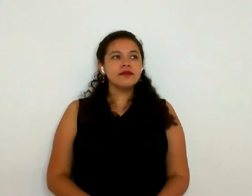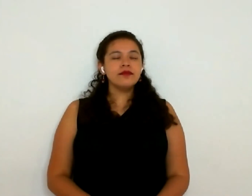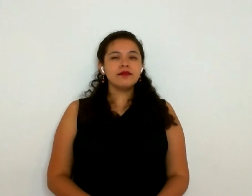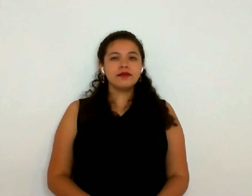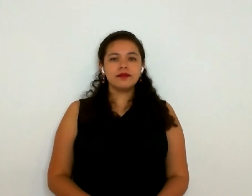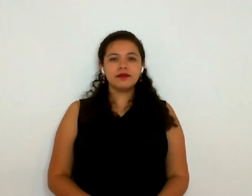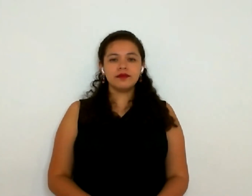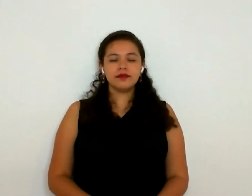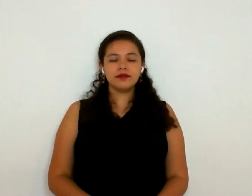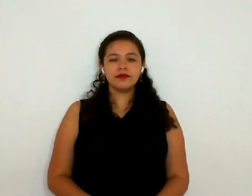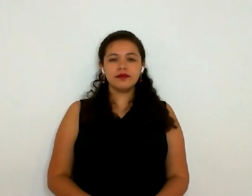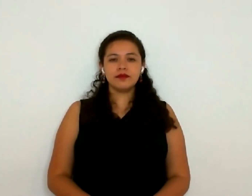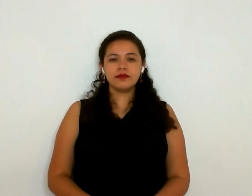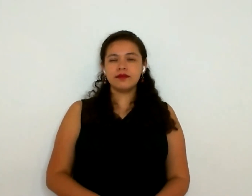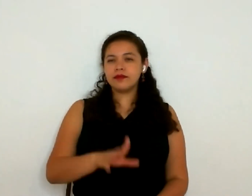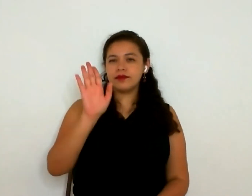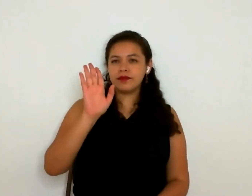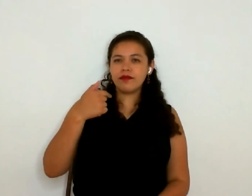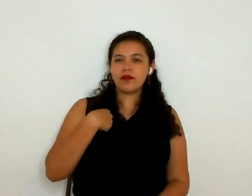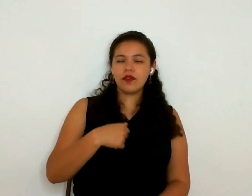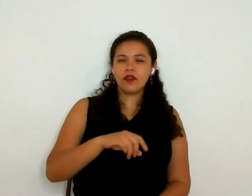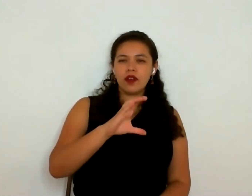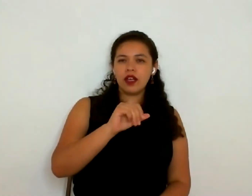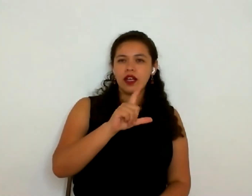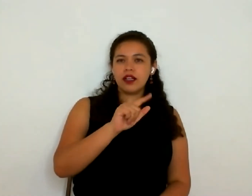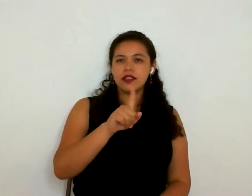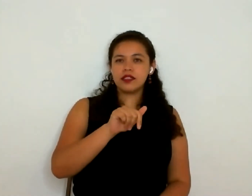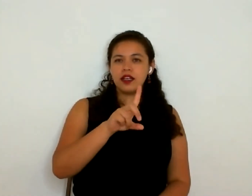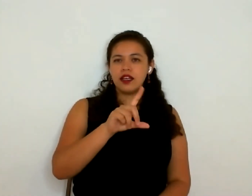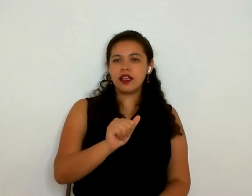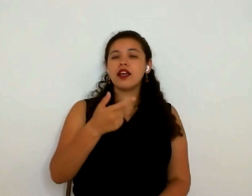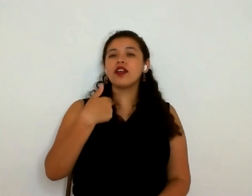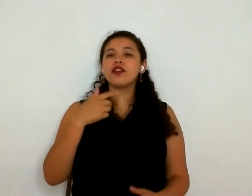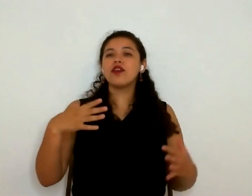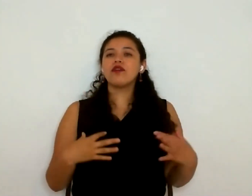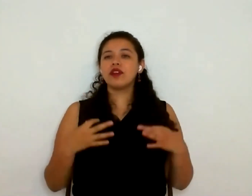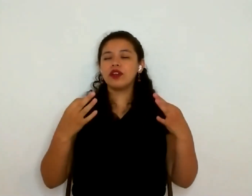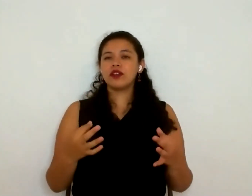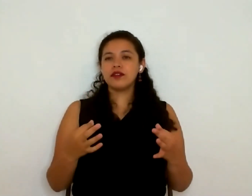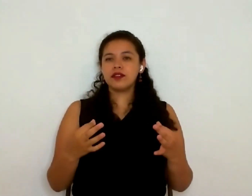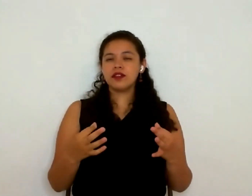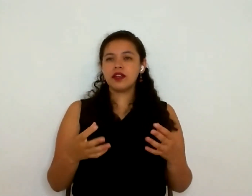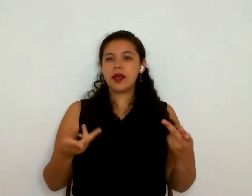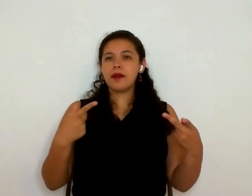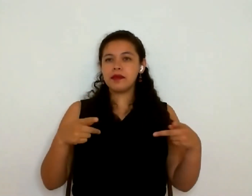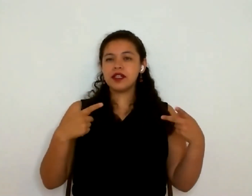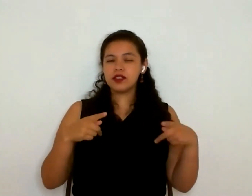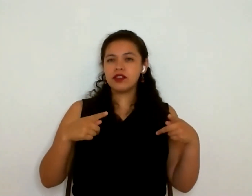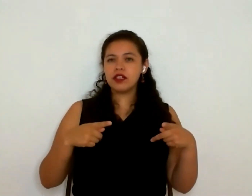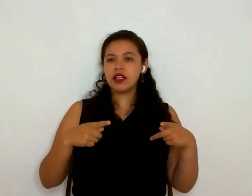y yo trabajo en una fundación donde atendemos personas con demencia